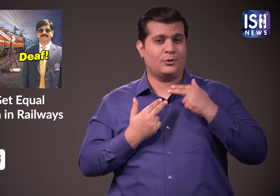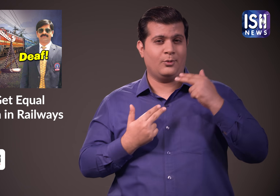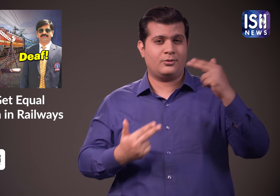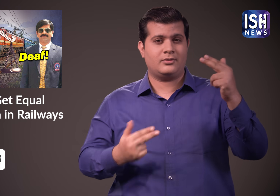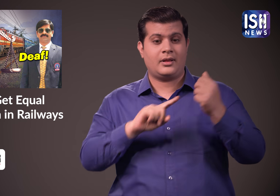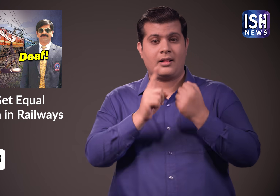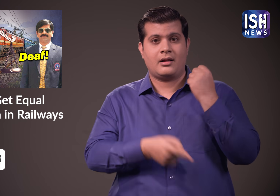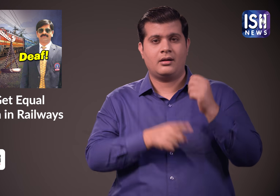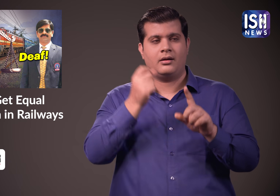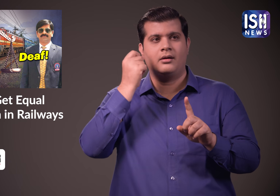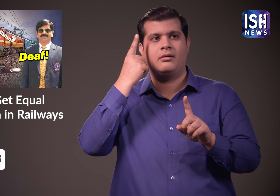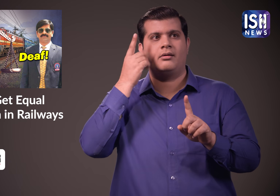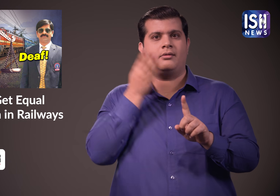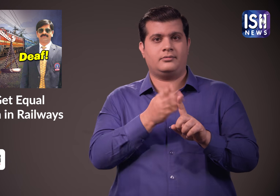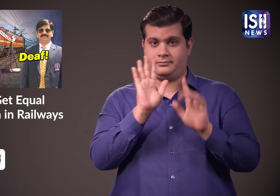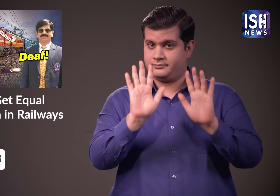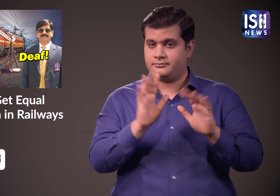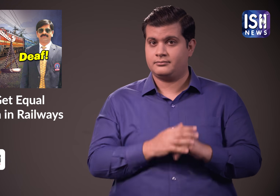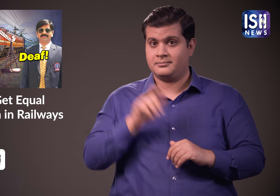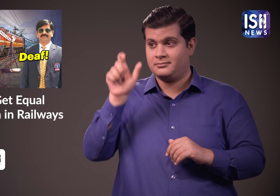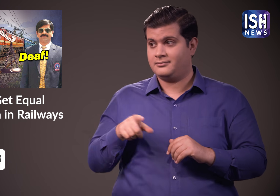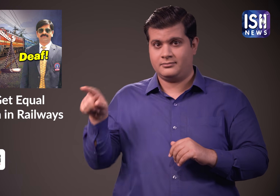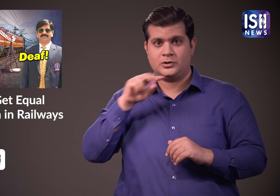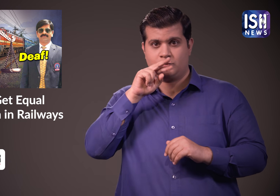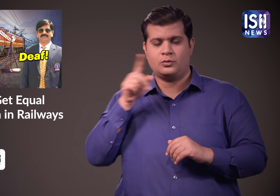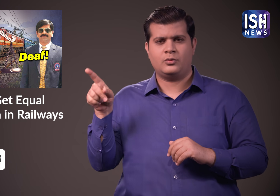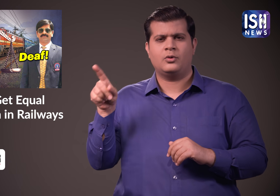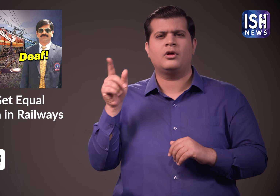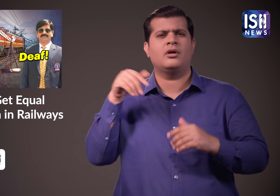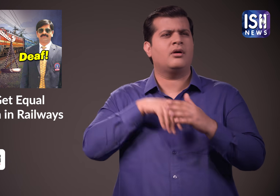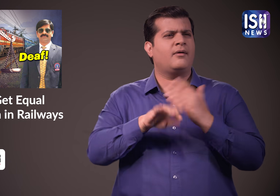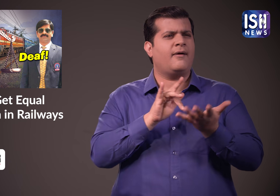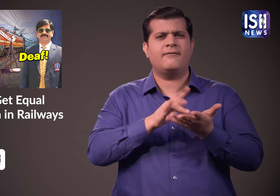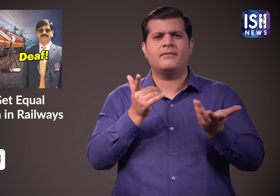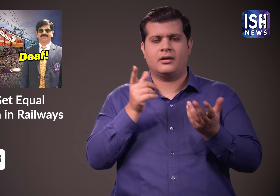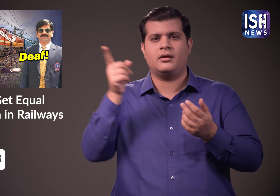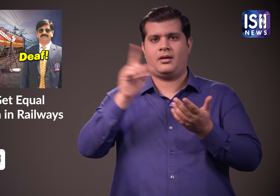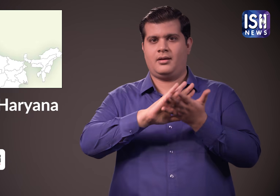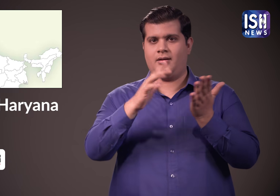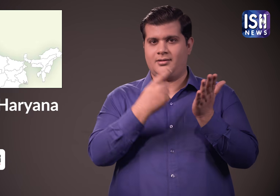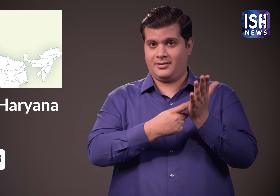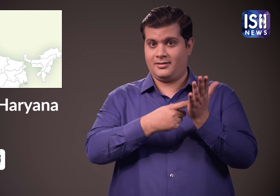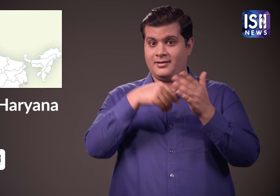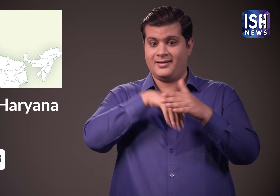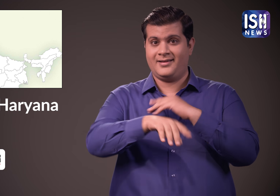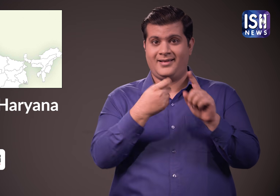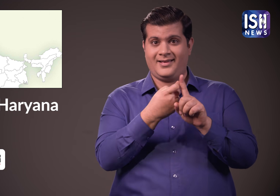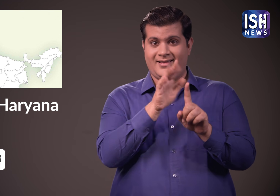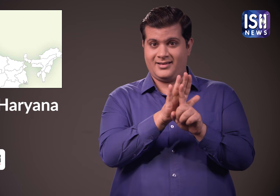उनकी सरहाना क्यों करनी चाहिए। वर्मा राजकिय आईटी आई करनाल हर्याना में